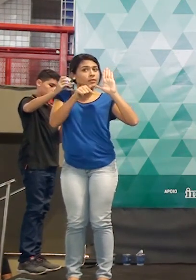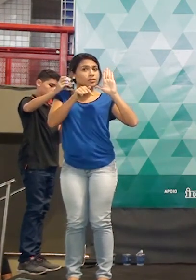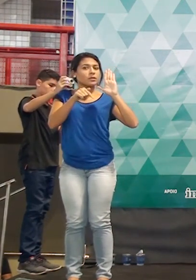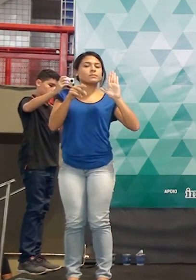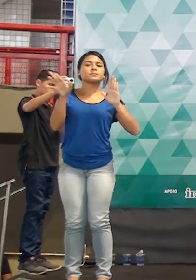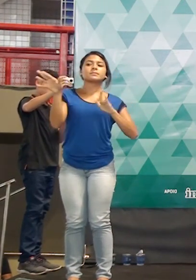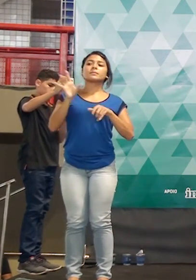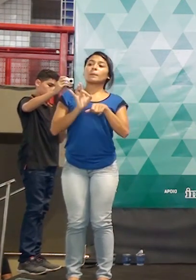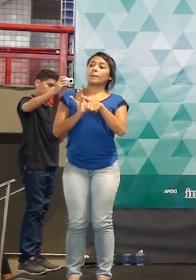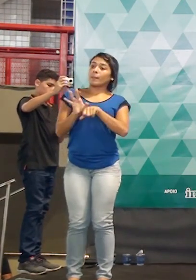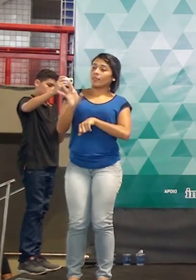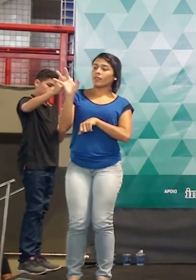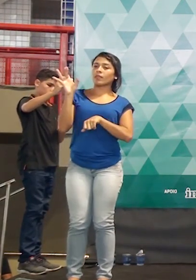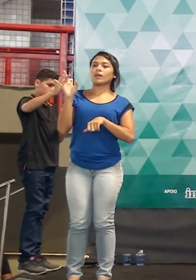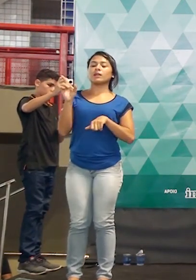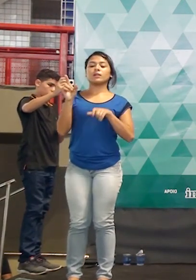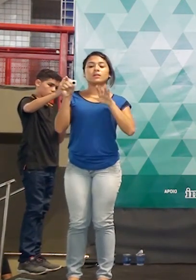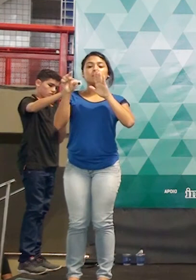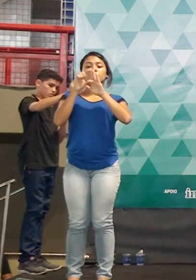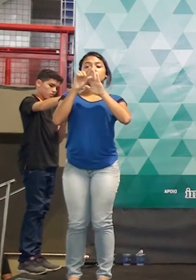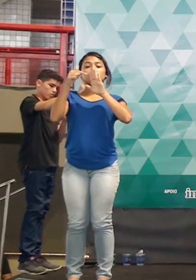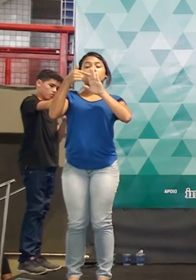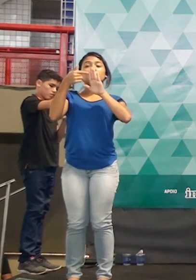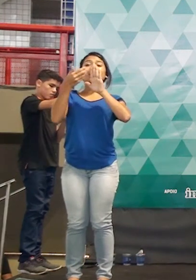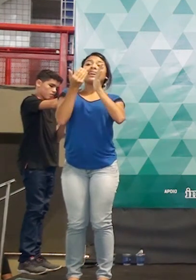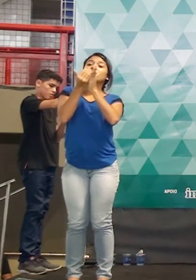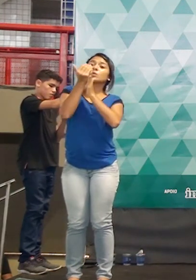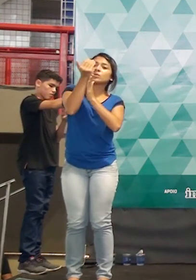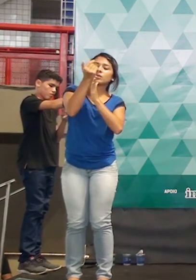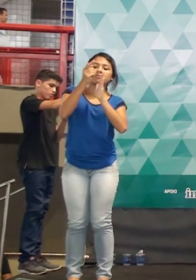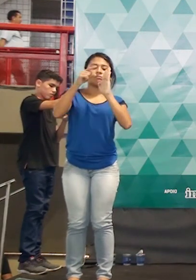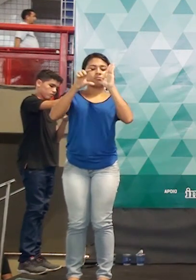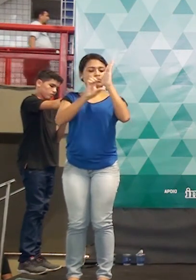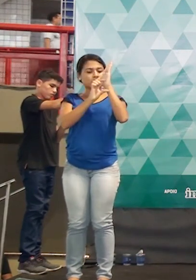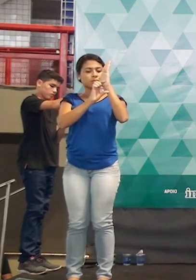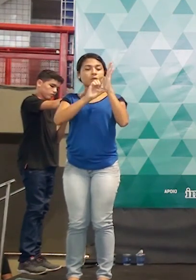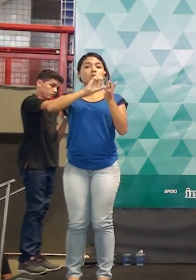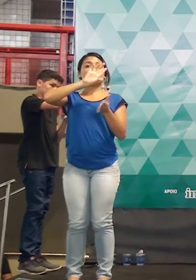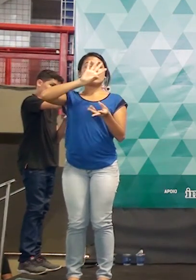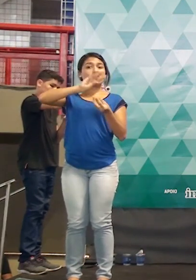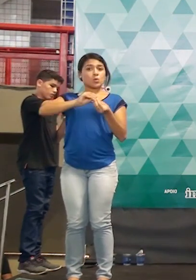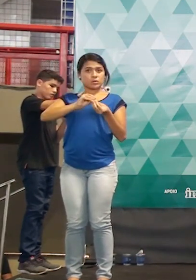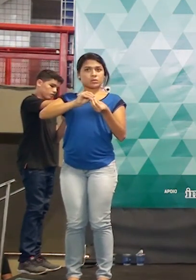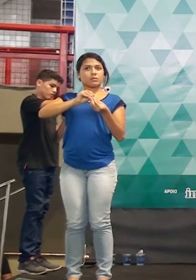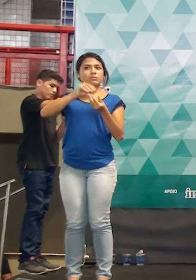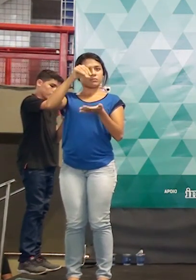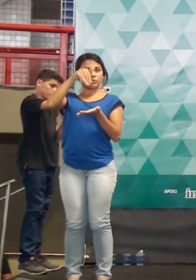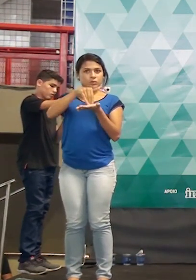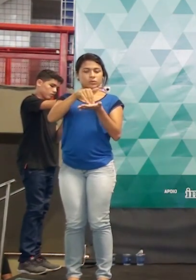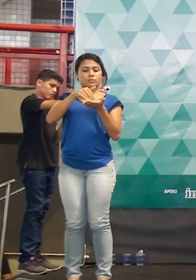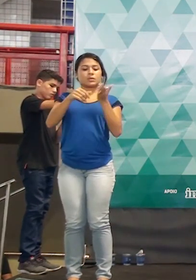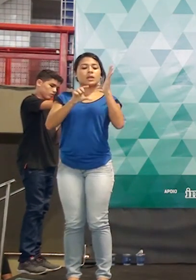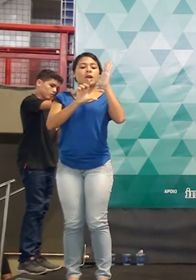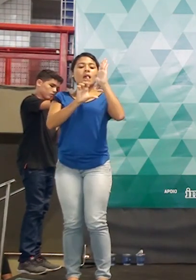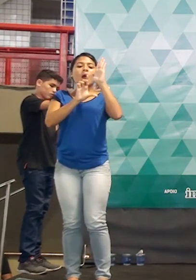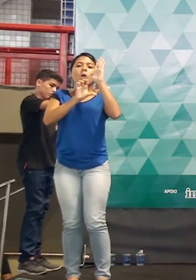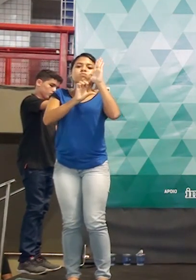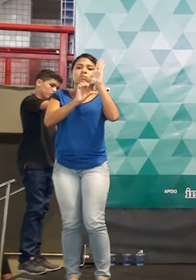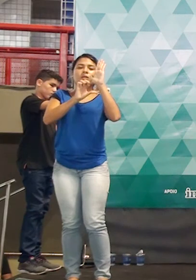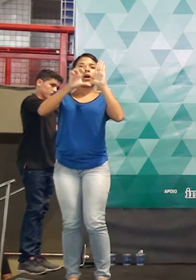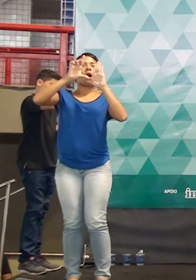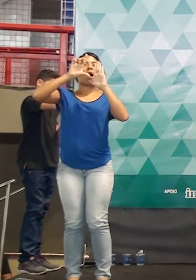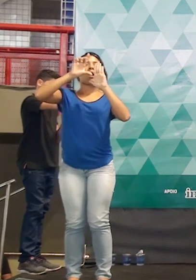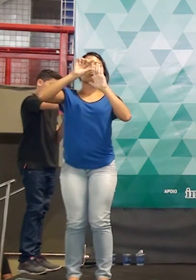observação. A introdução e a conclusão, elas são menores do que o